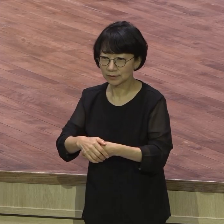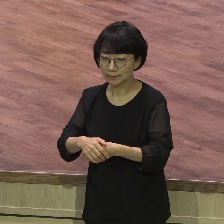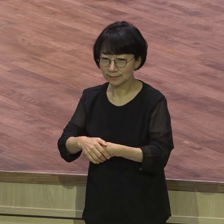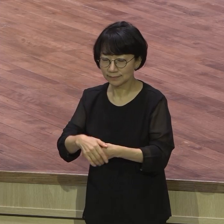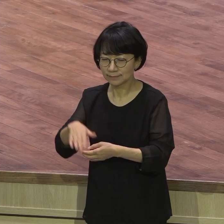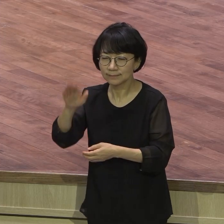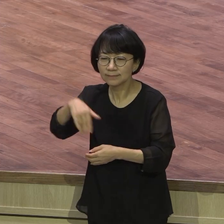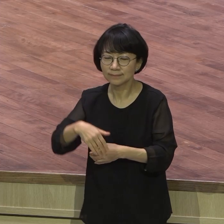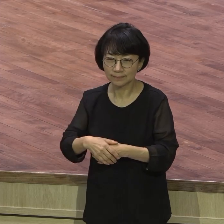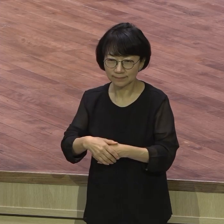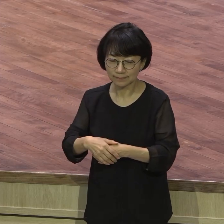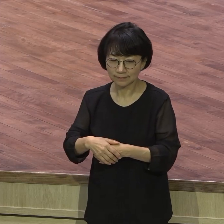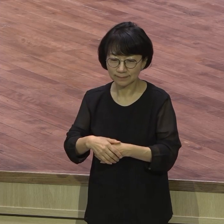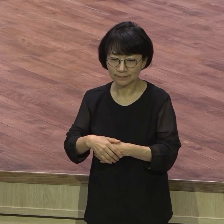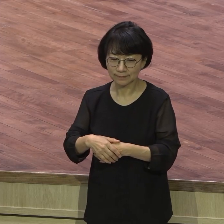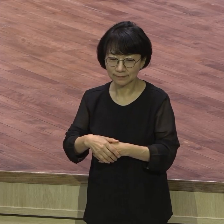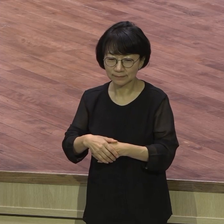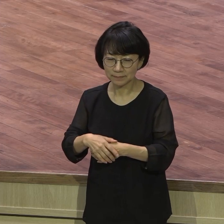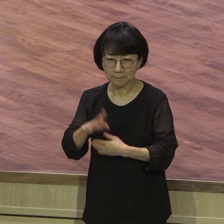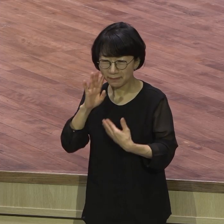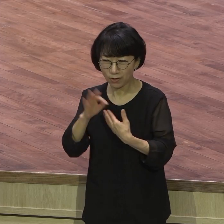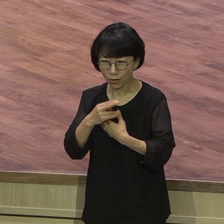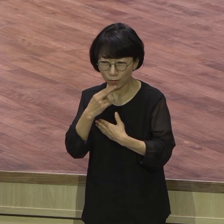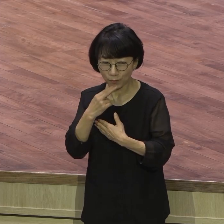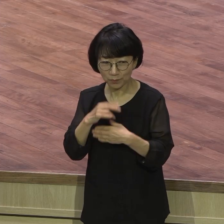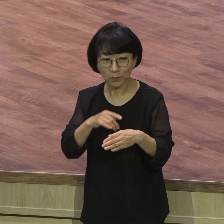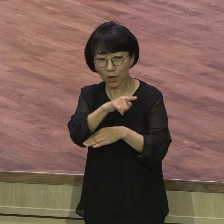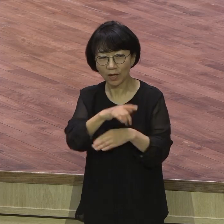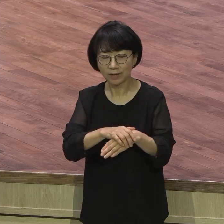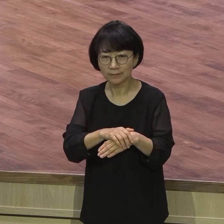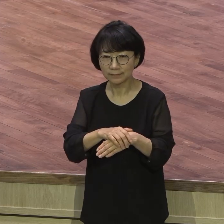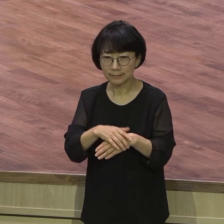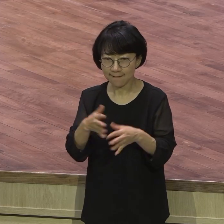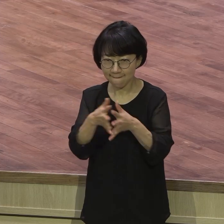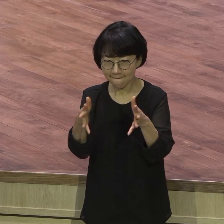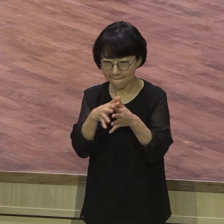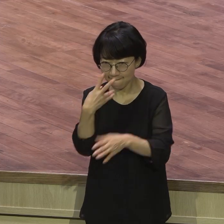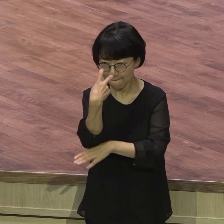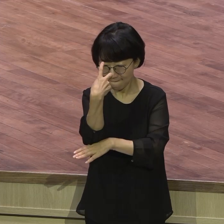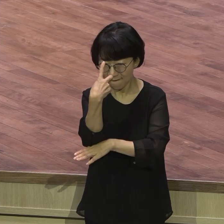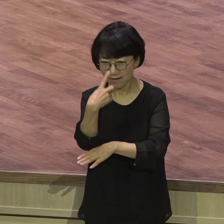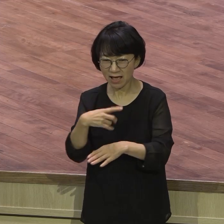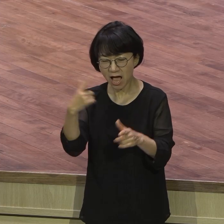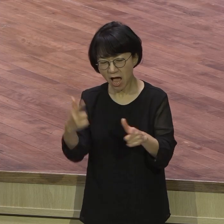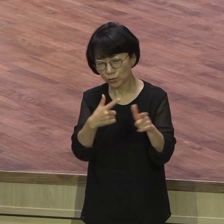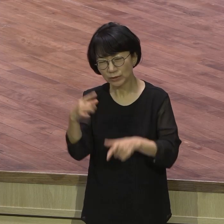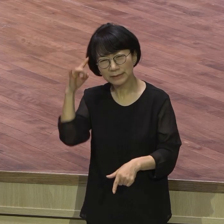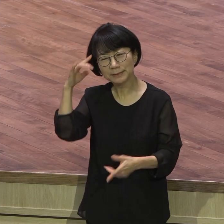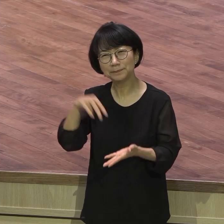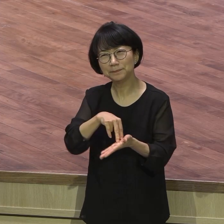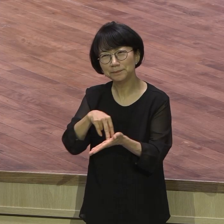데리고 가냐 안 할 데 없으면 할 데 없으면 갱비 갱비 갱비시 가면 아파트 갱비원들 하루종일 심심합니다